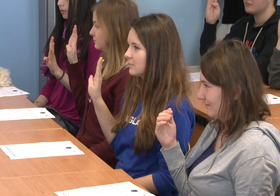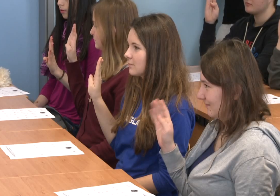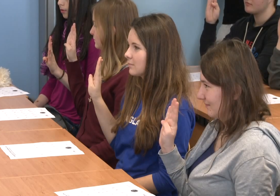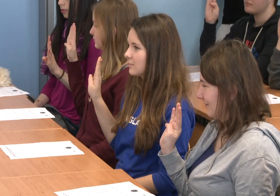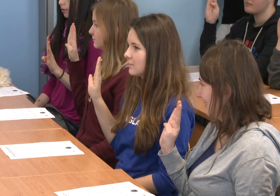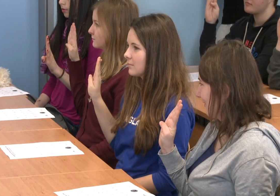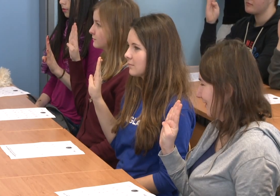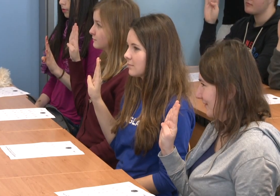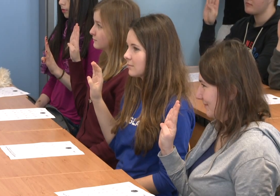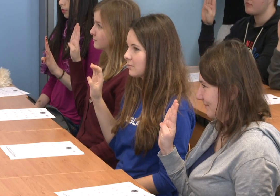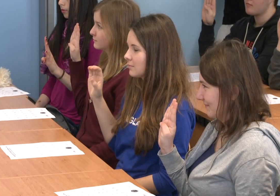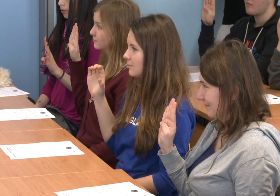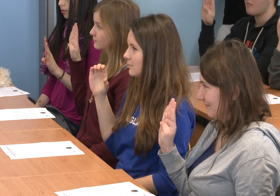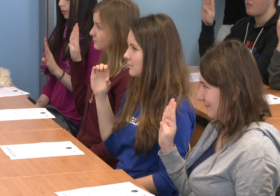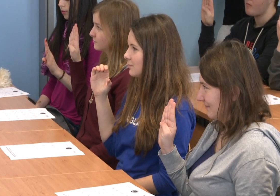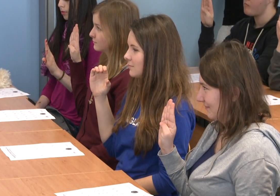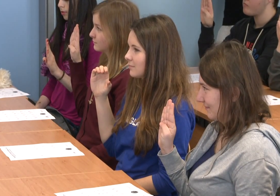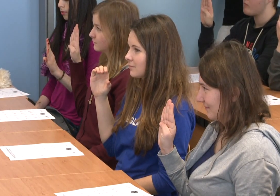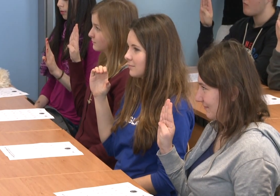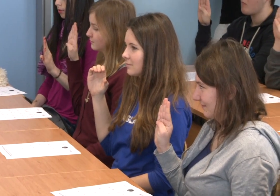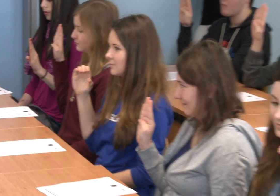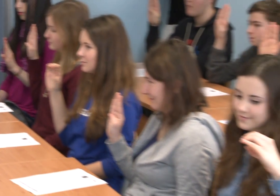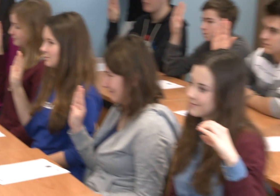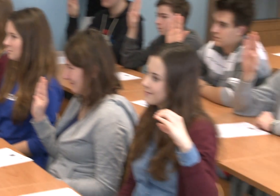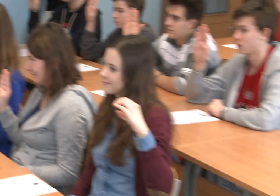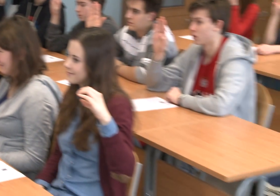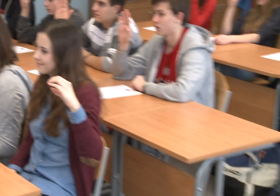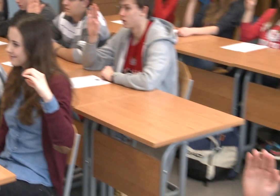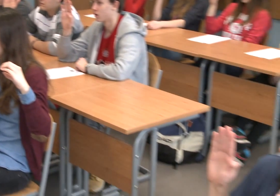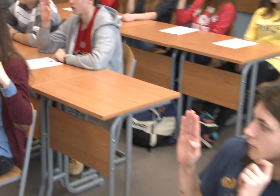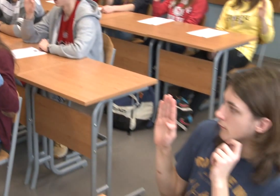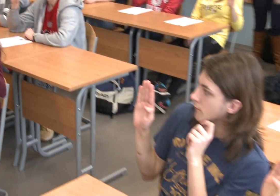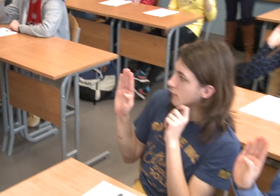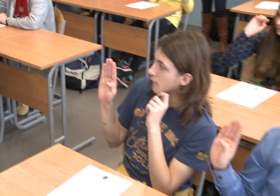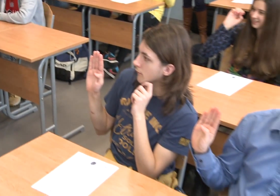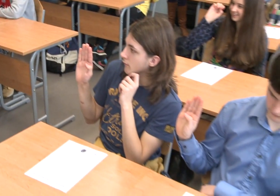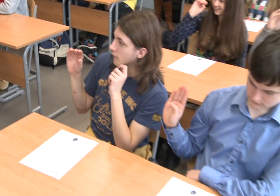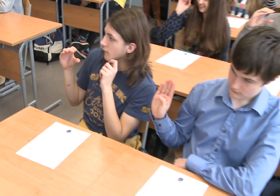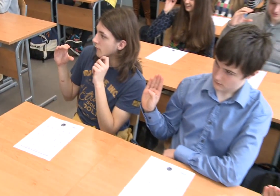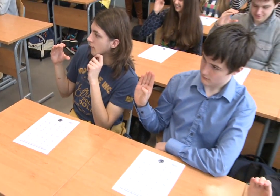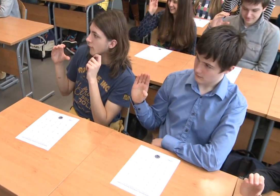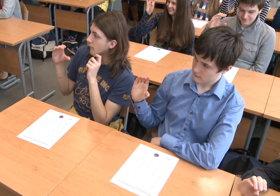Ja. Prste skupaj, tako ja. Aha, ne zdaj že pri C. Ok,